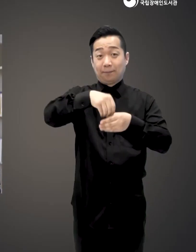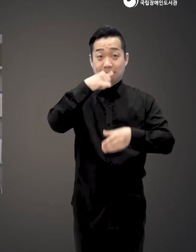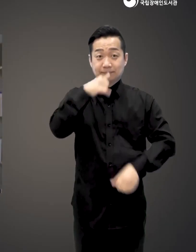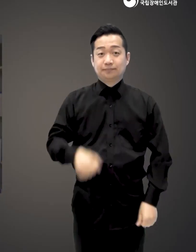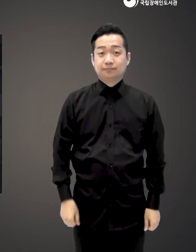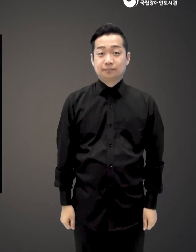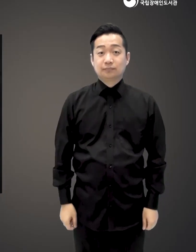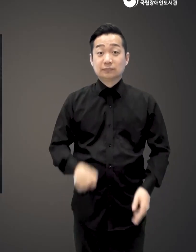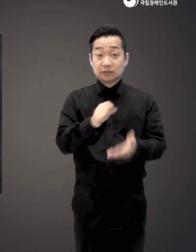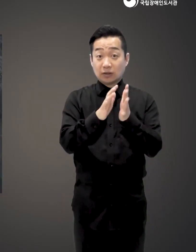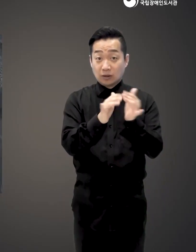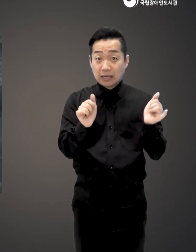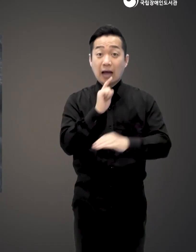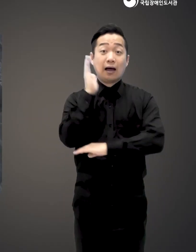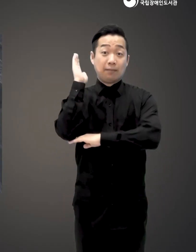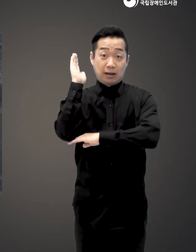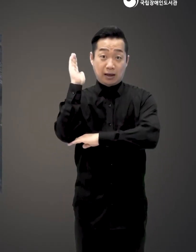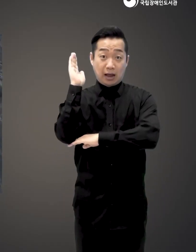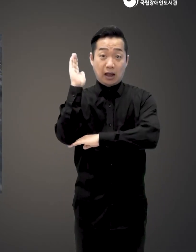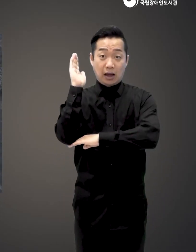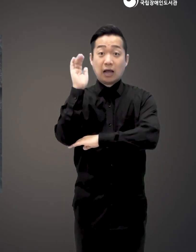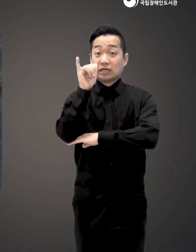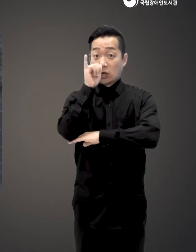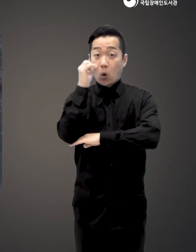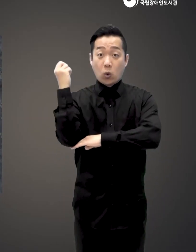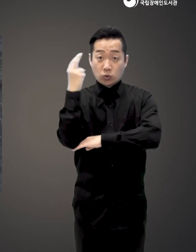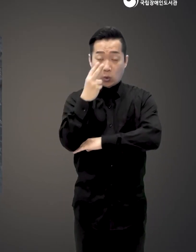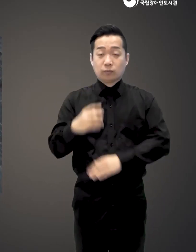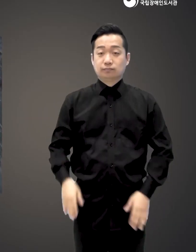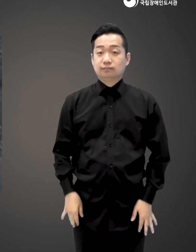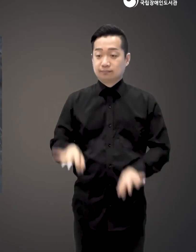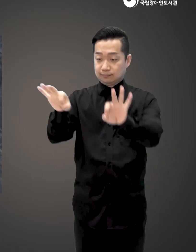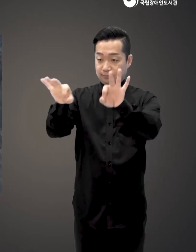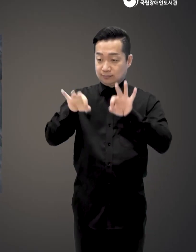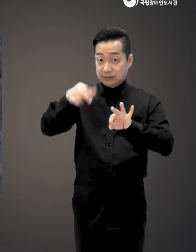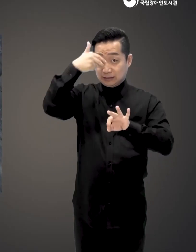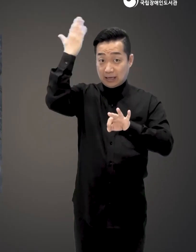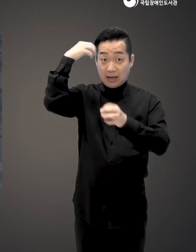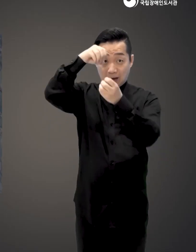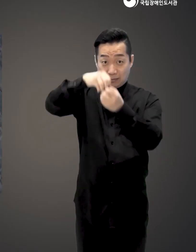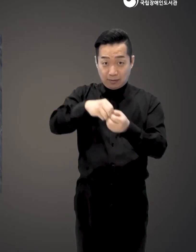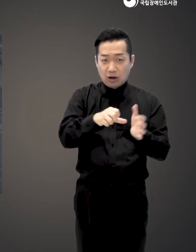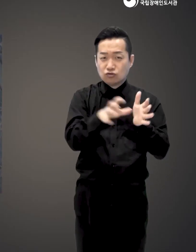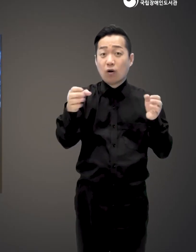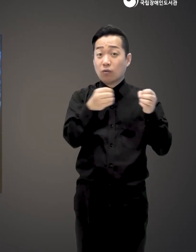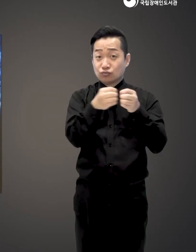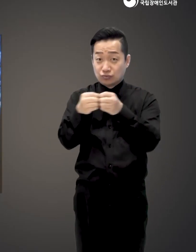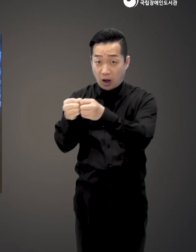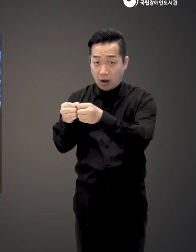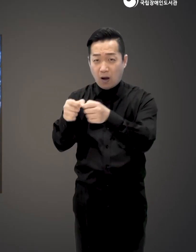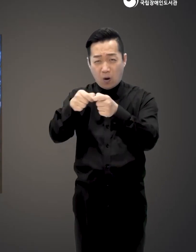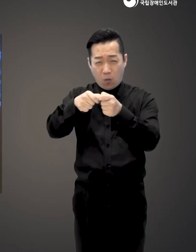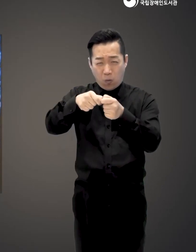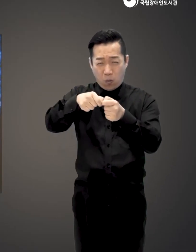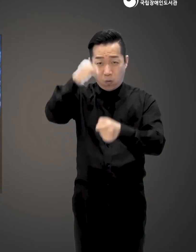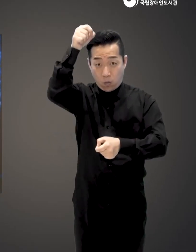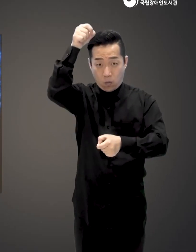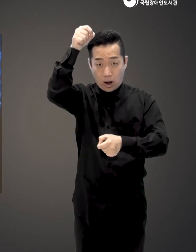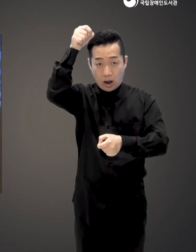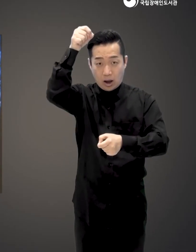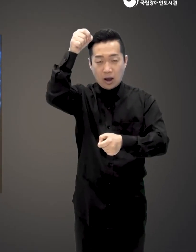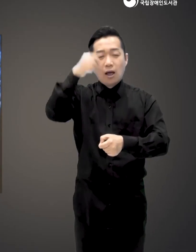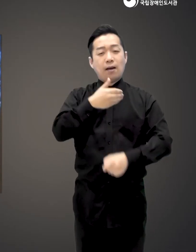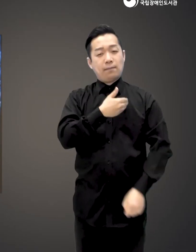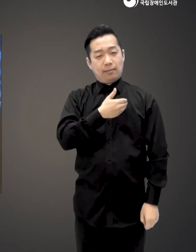가득합니다. 단순히 저자의 목소리뿐만 아니라 그가 활용한 고전 속 수많은 명문장들에는 그 기나긴 세월을